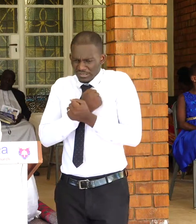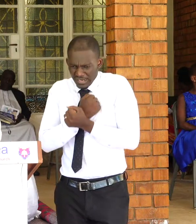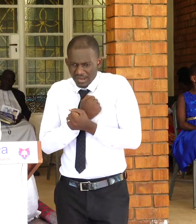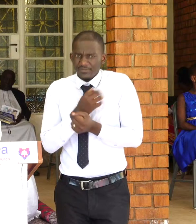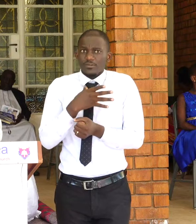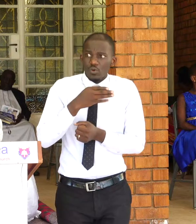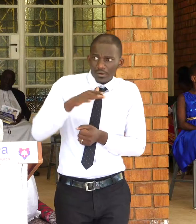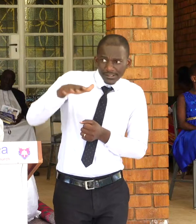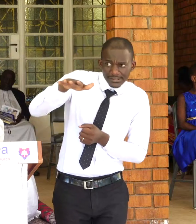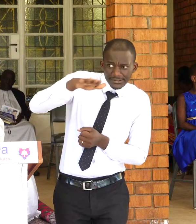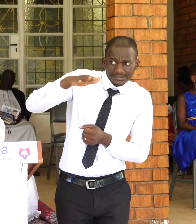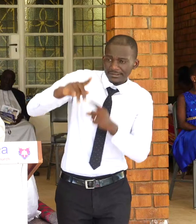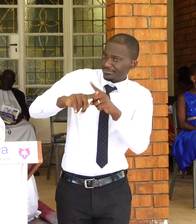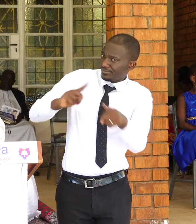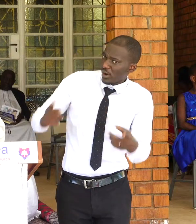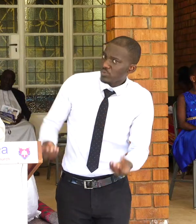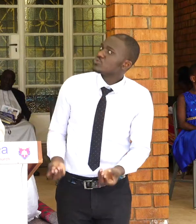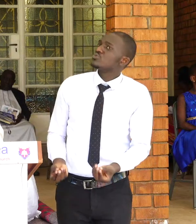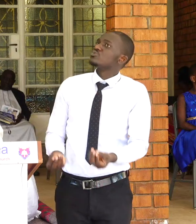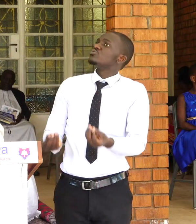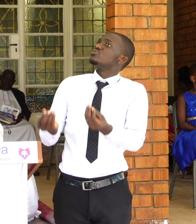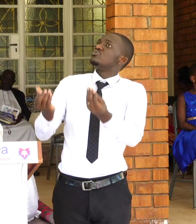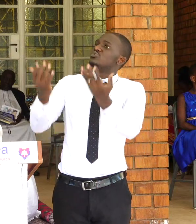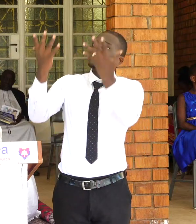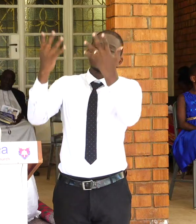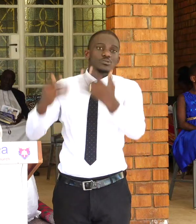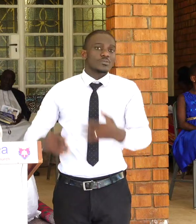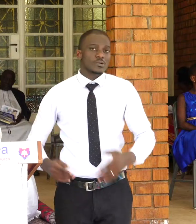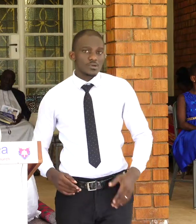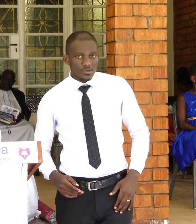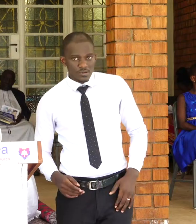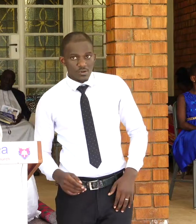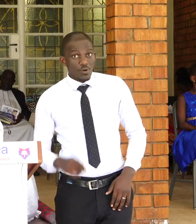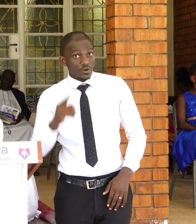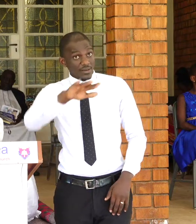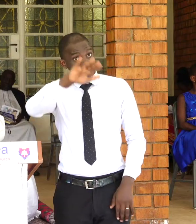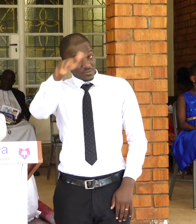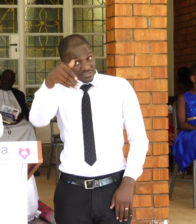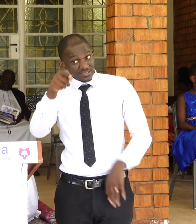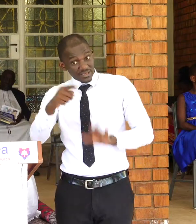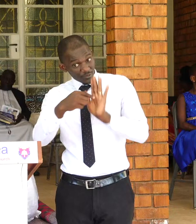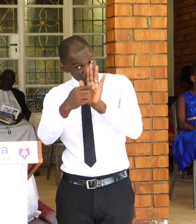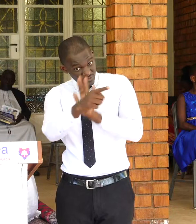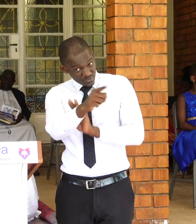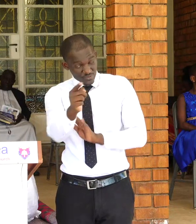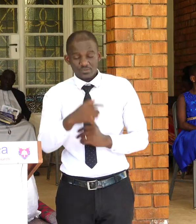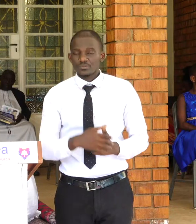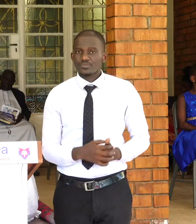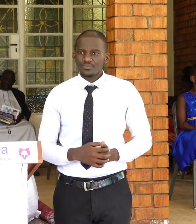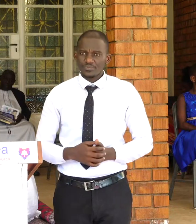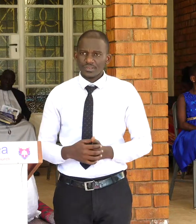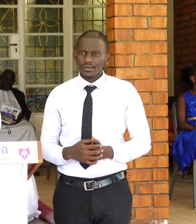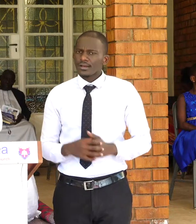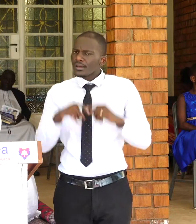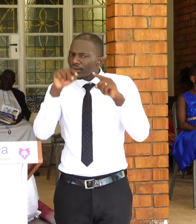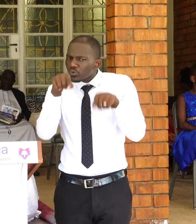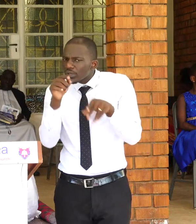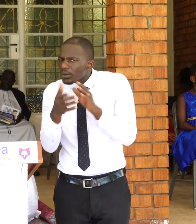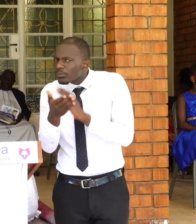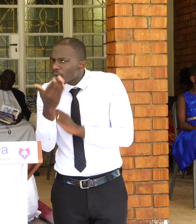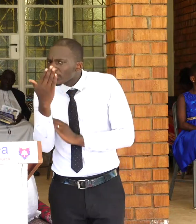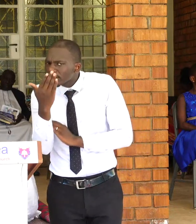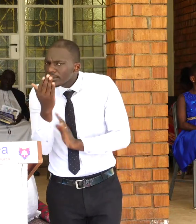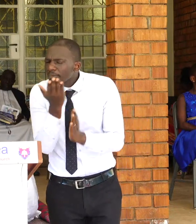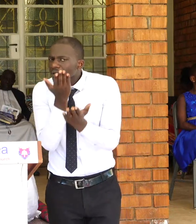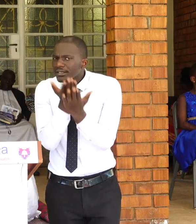Moriya omuweereyo okuba ekiweebwayo ekyokebwa ku lumu ku lusozi lwe ndikugamba amacyaga lino njagala